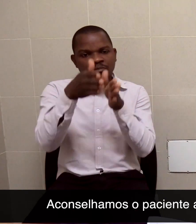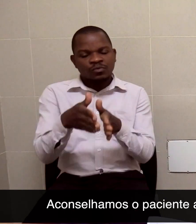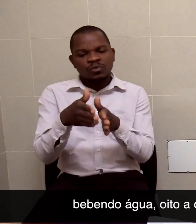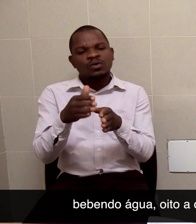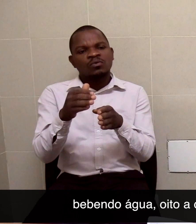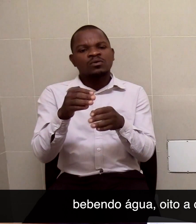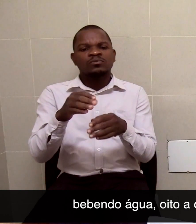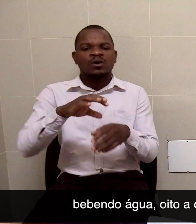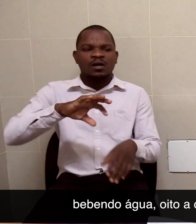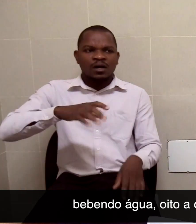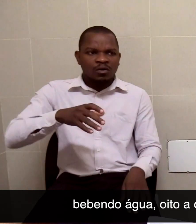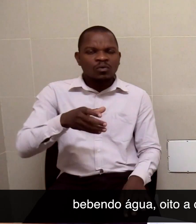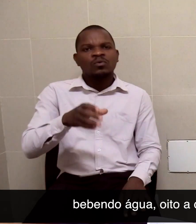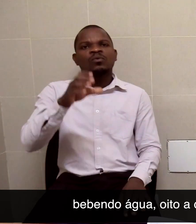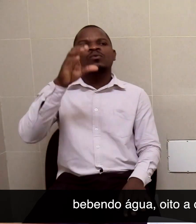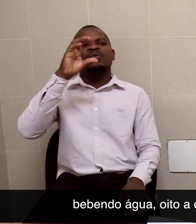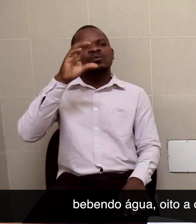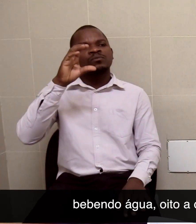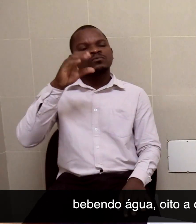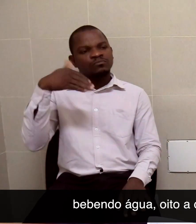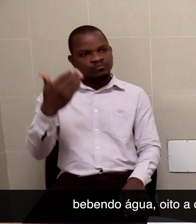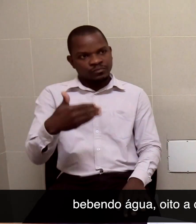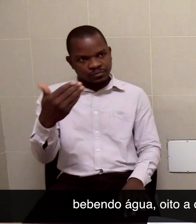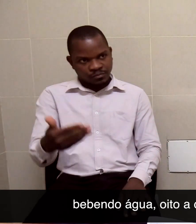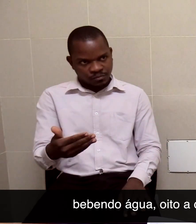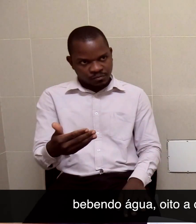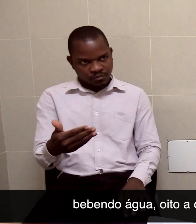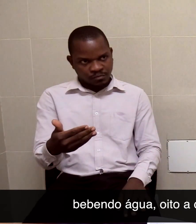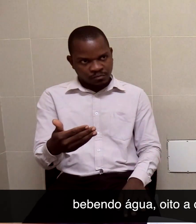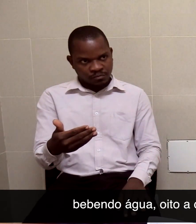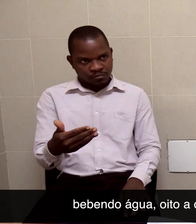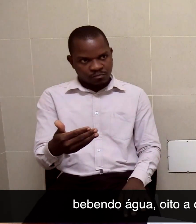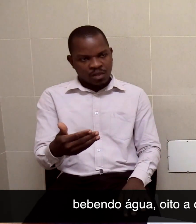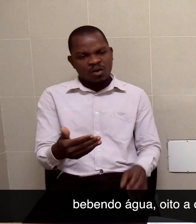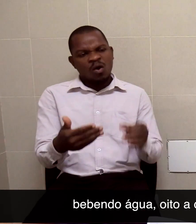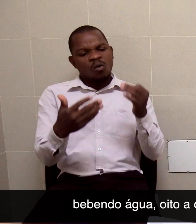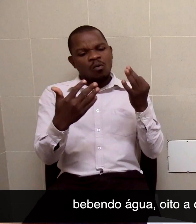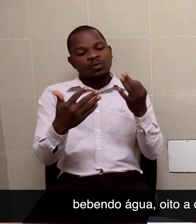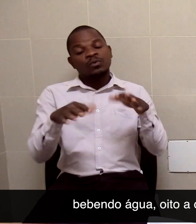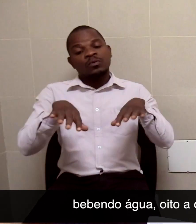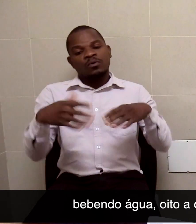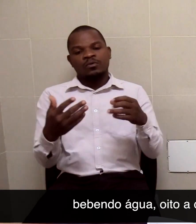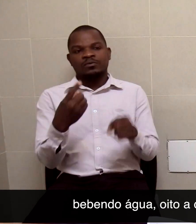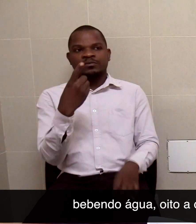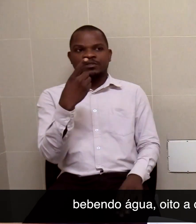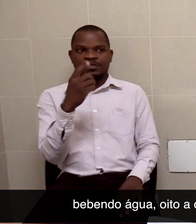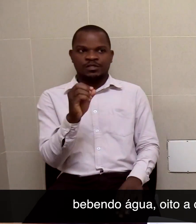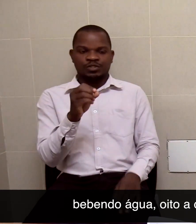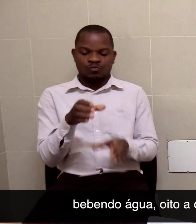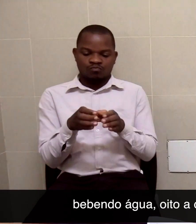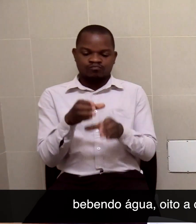vocais, consumindo ou bebendo água 8 a 10 copos por